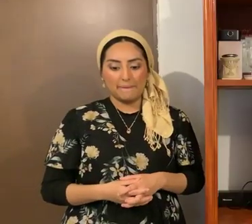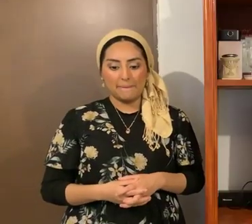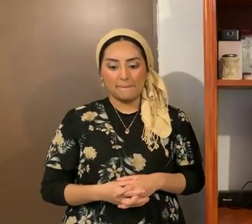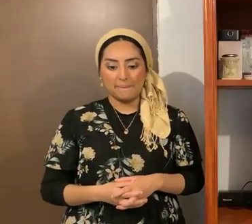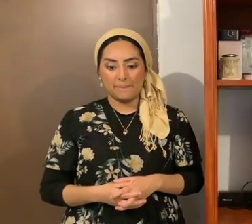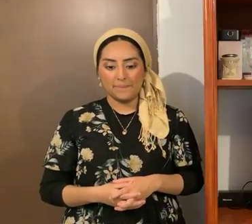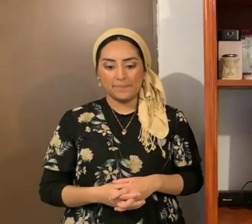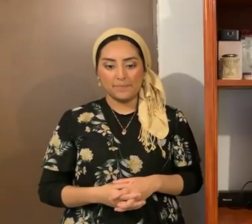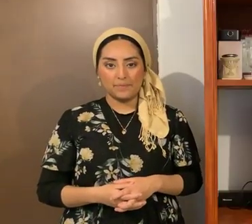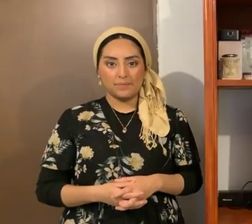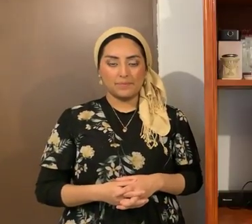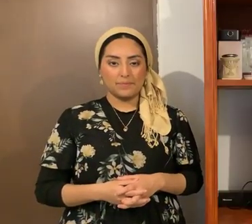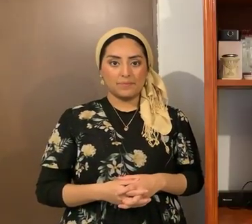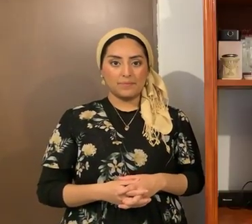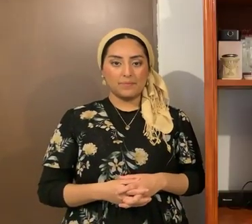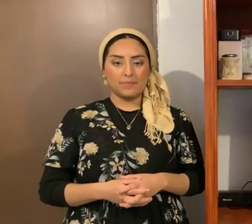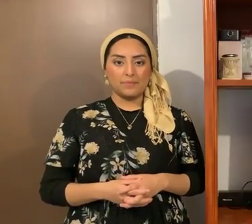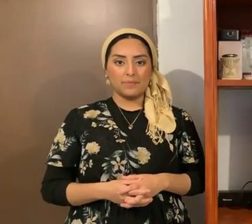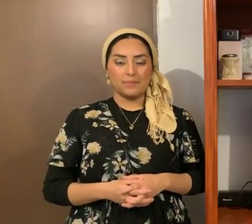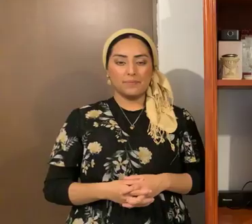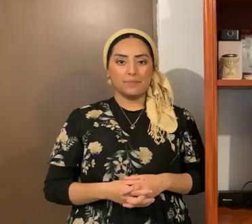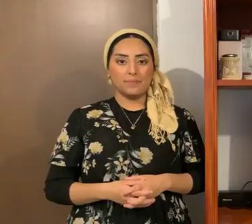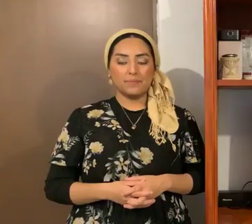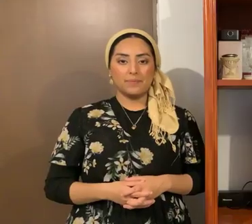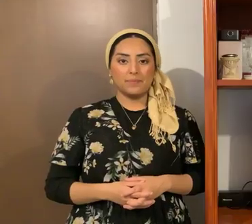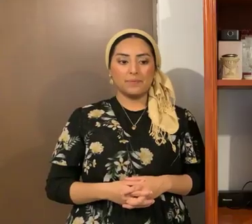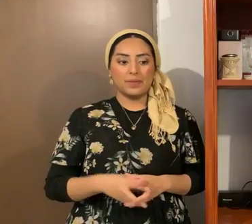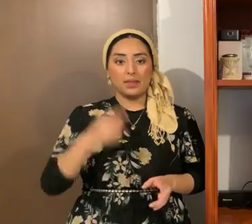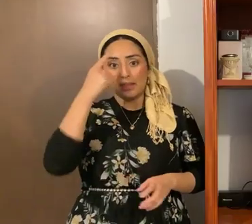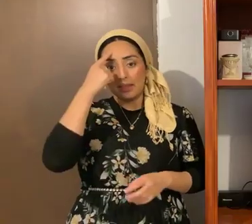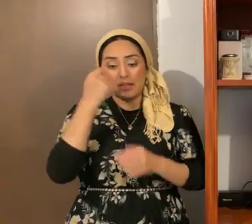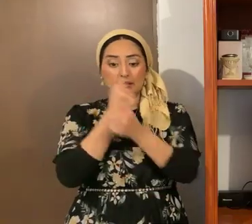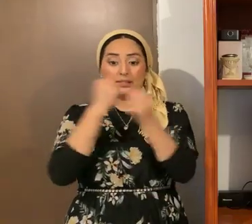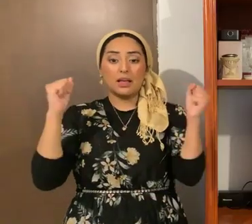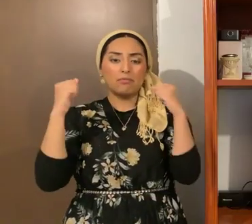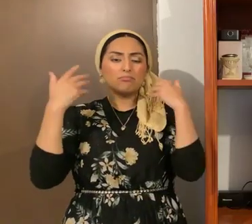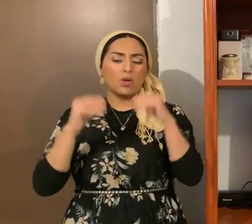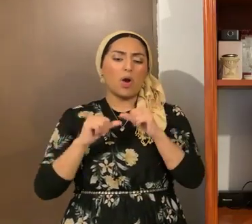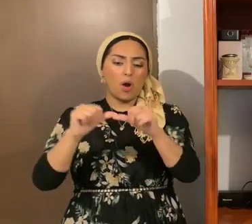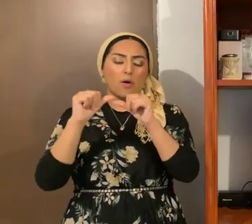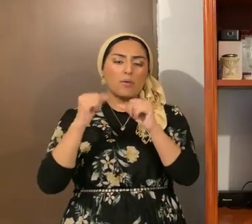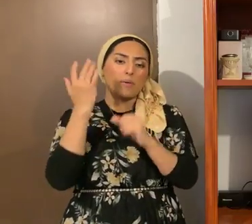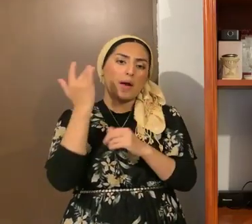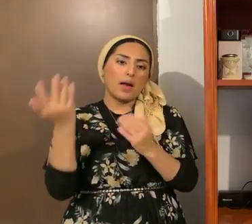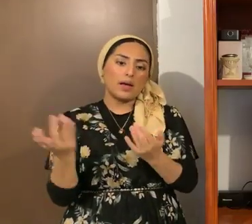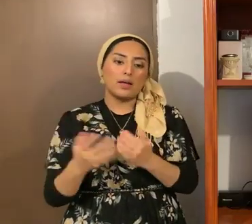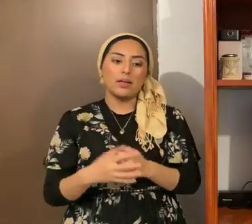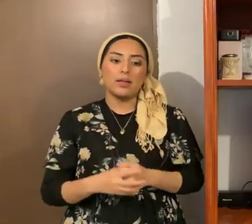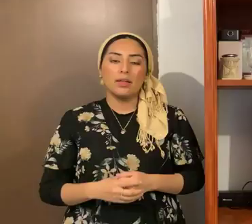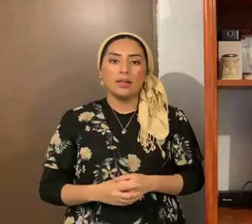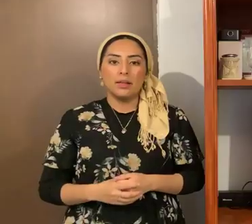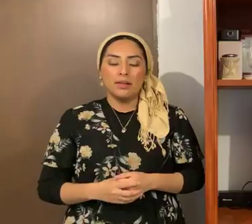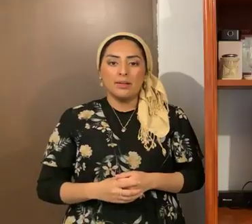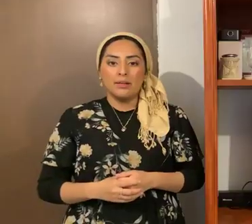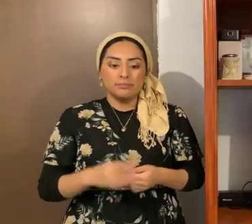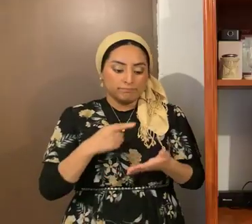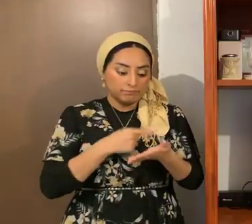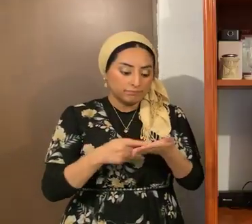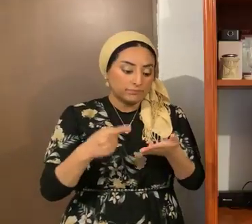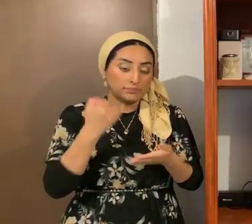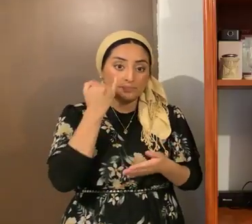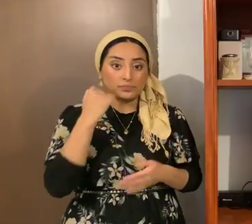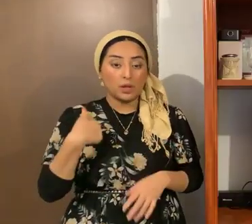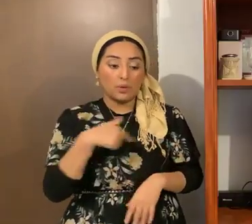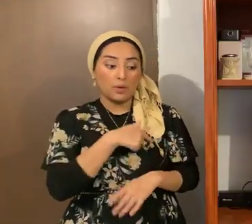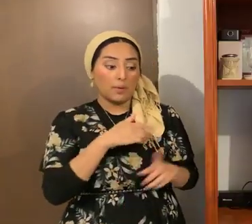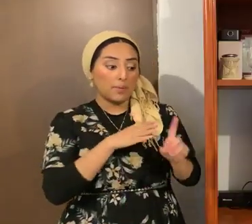con minifalda. ¿Cómo? Y dicen, salvo siempre salvo. ¿Por qué? No, es que aquí dice, si nosotros